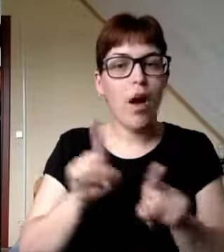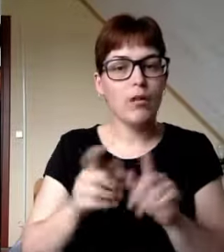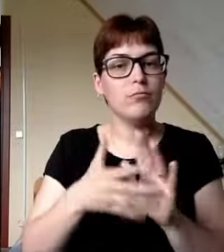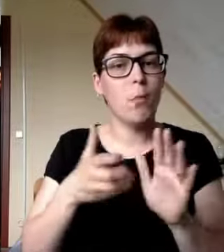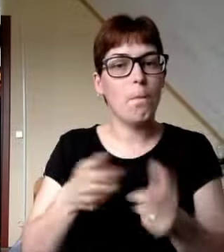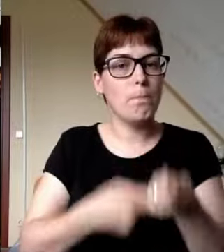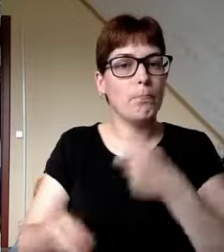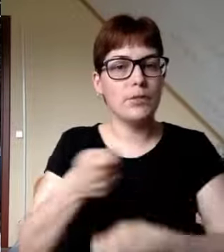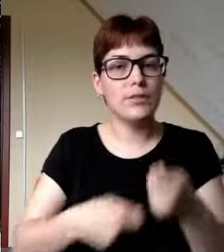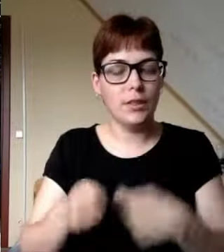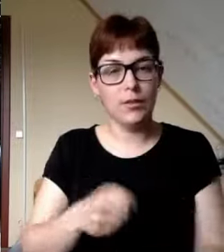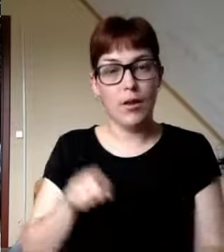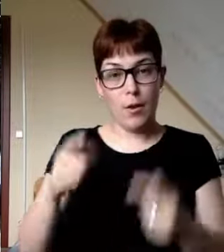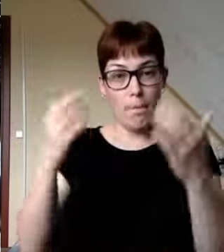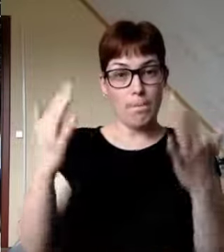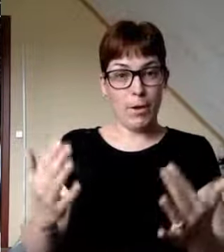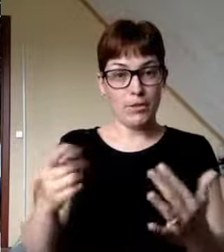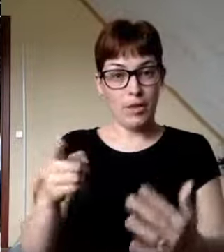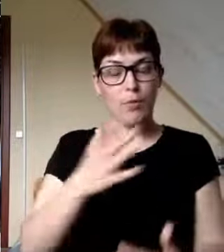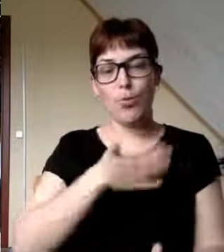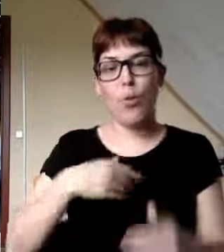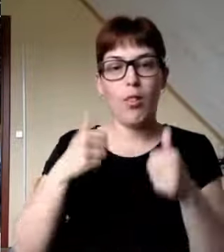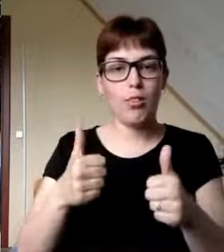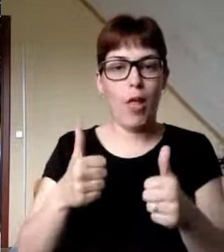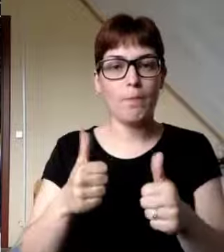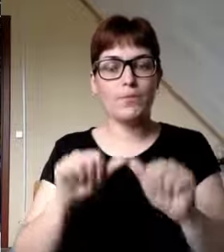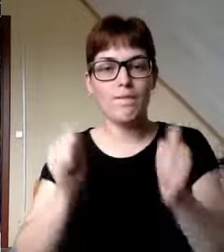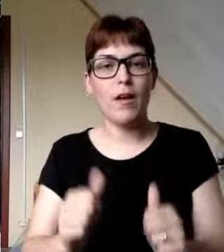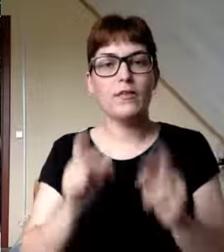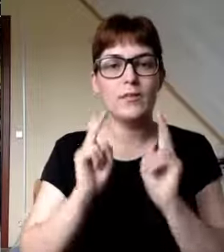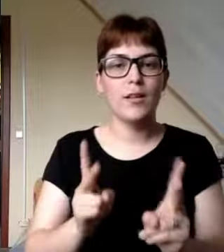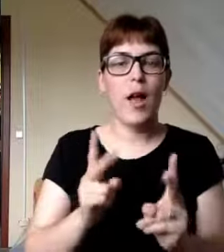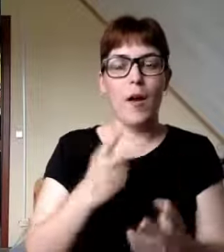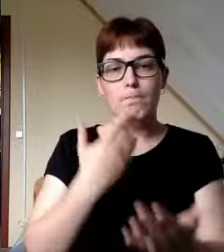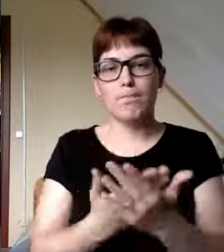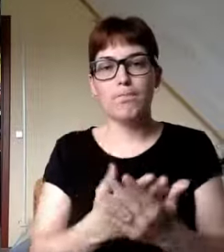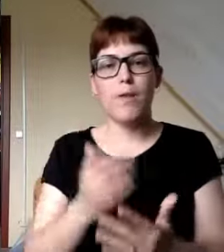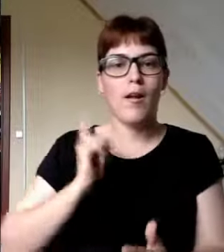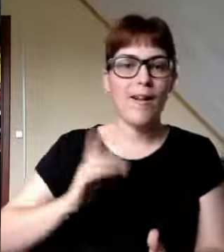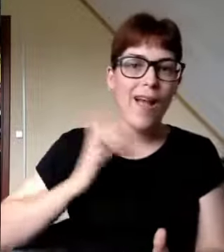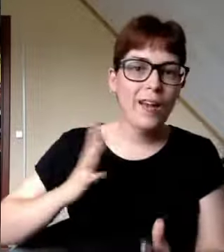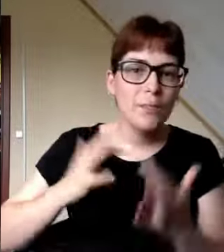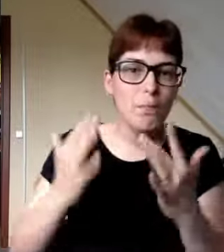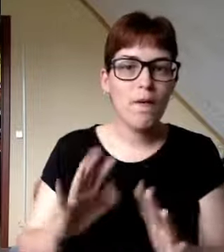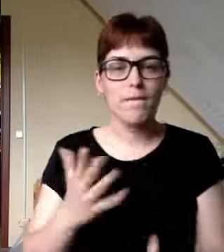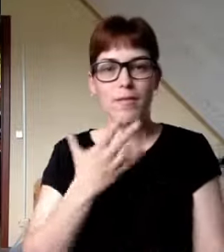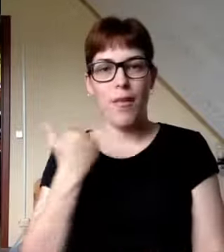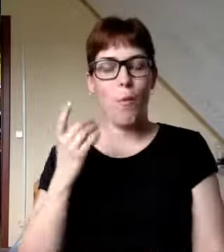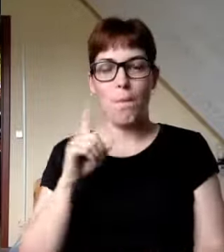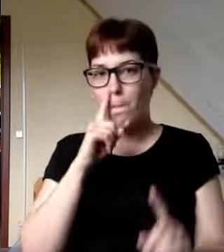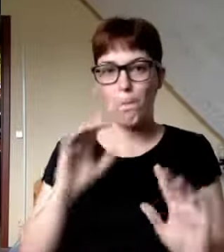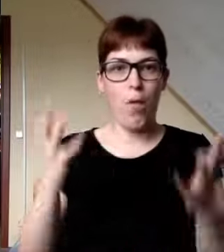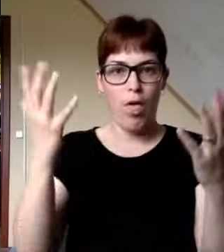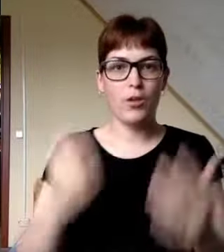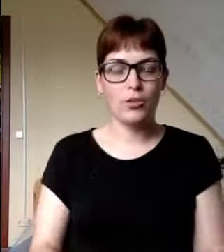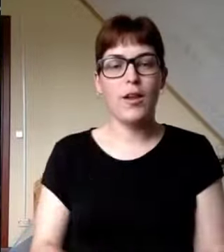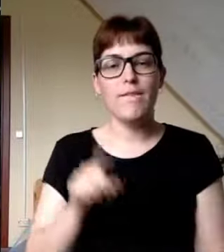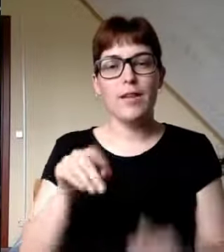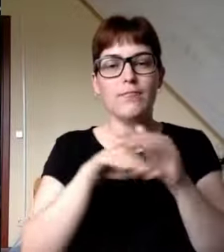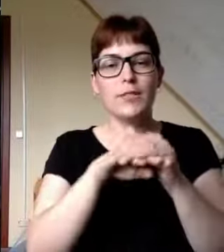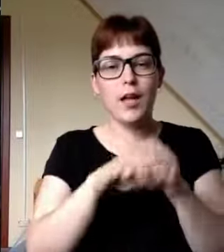pasākumi ir vienreizēji kombinācijas starpu gaidīto un ne tik gaidītu. Tie saglabā intrigu un neziņu līdz pat